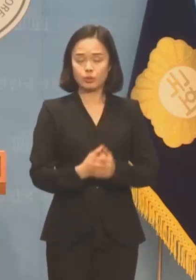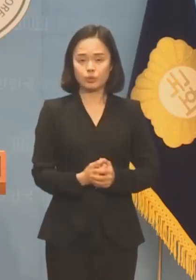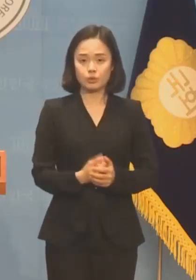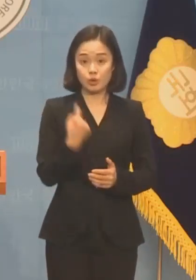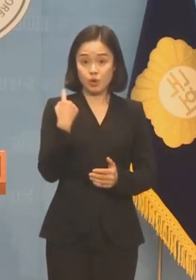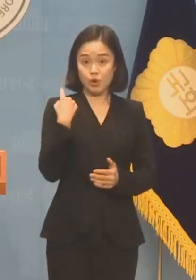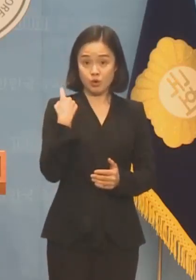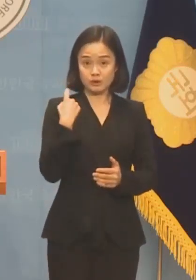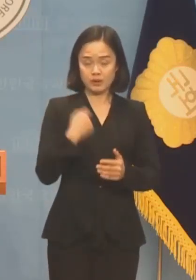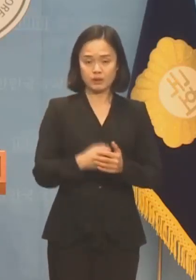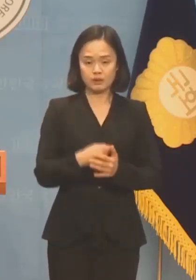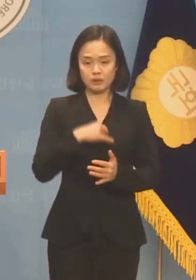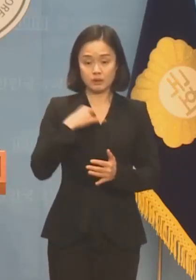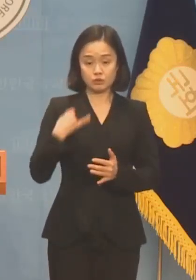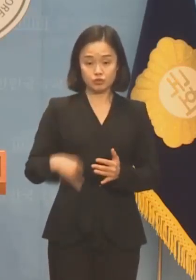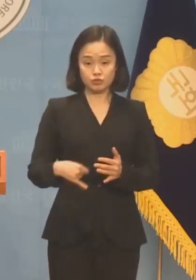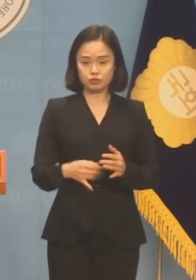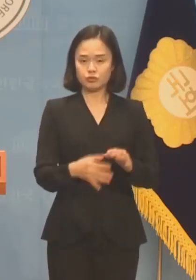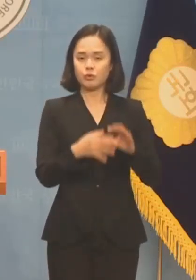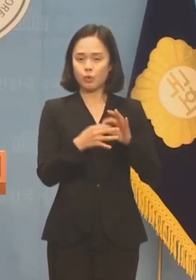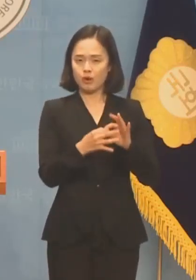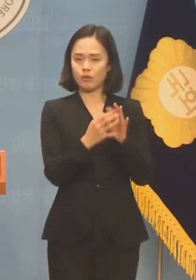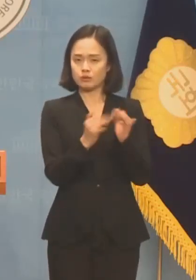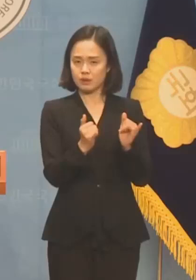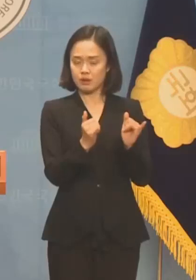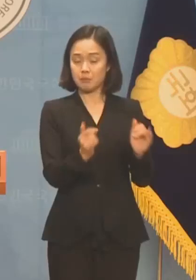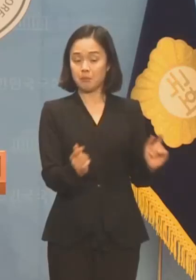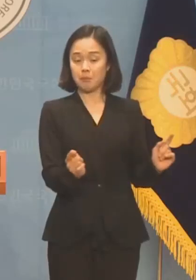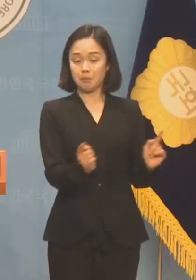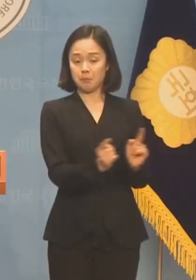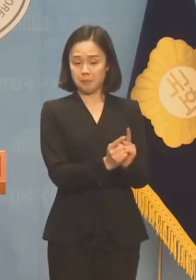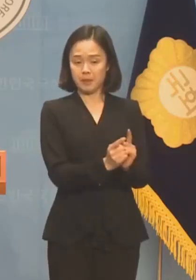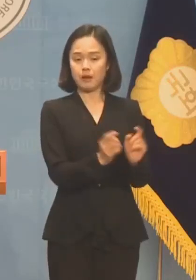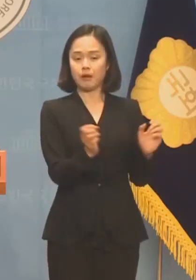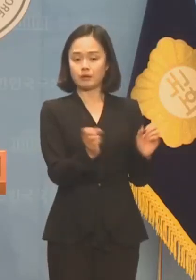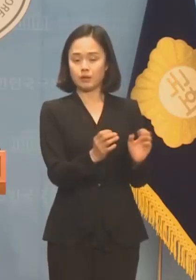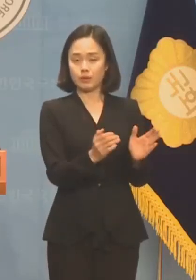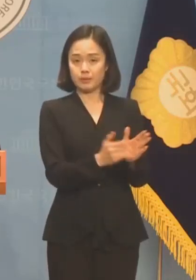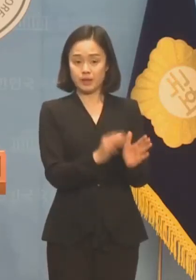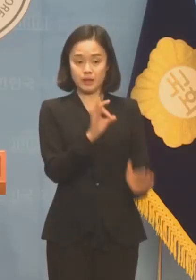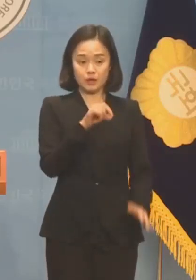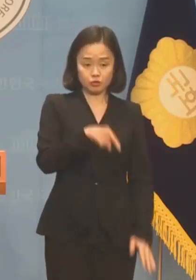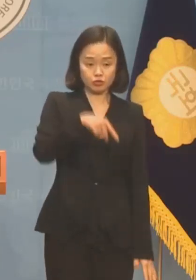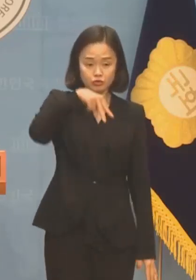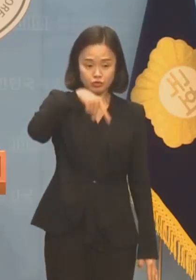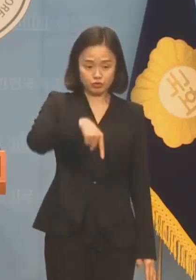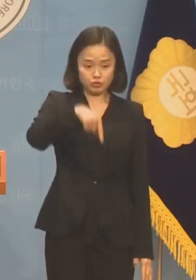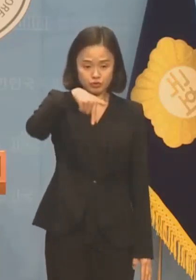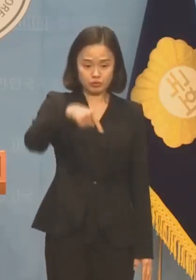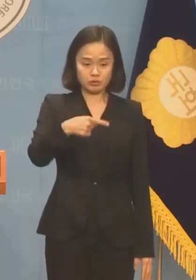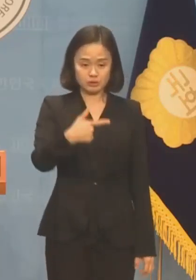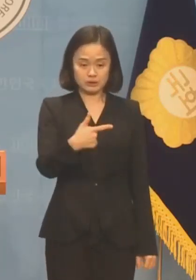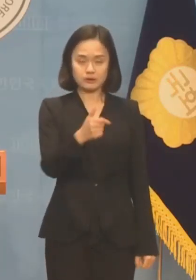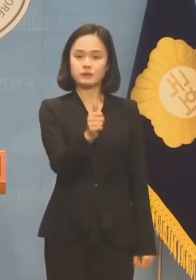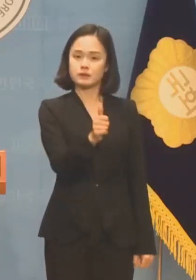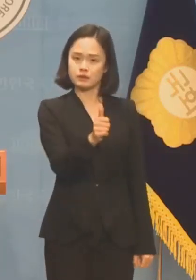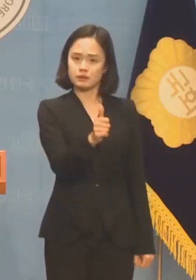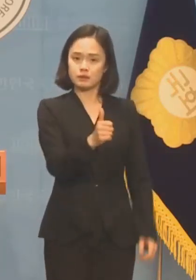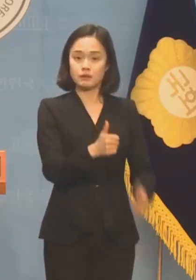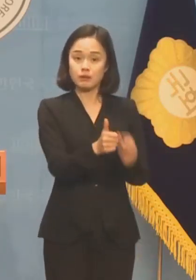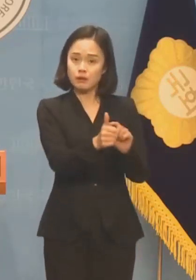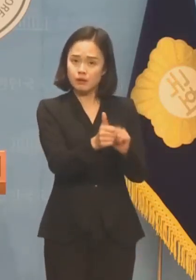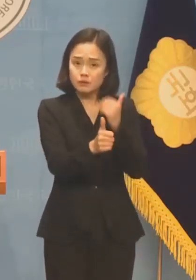연합총회 우수근 회장을 만났는 걸로 전해지고 있습니다. 우수근 회장이 누구인지 알아야 합니다.